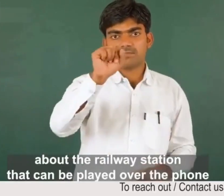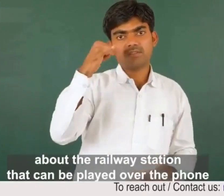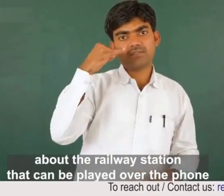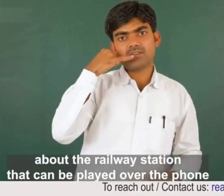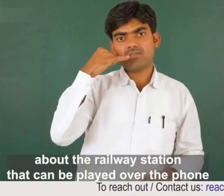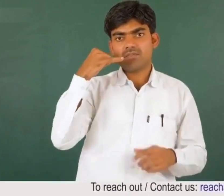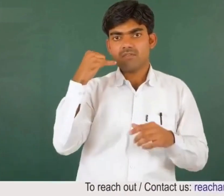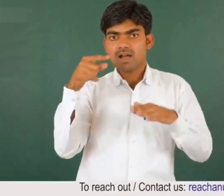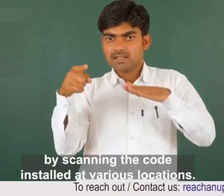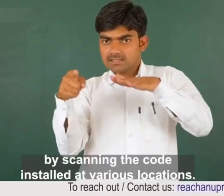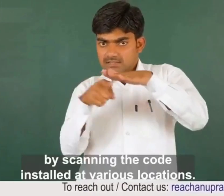किया जा सकता है